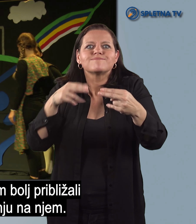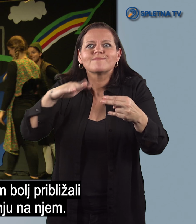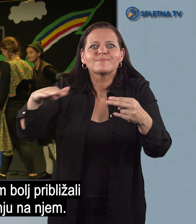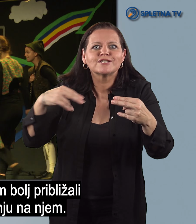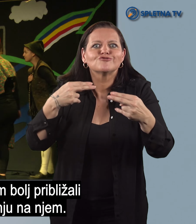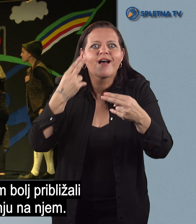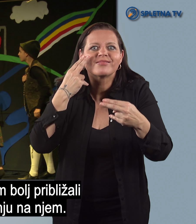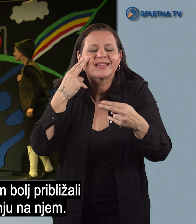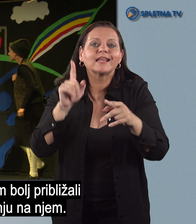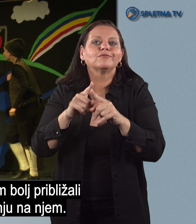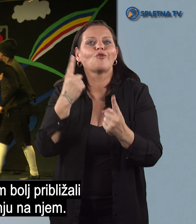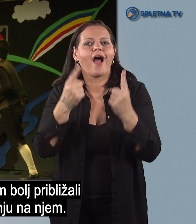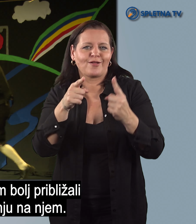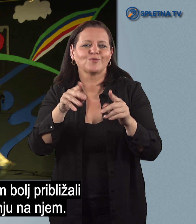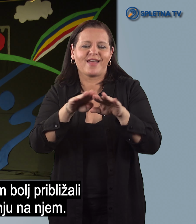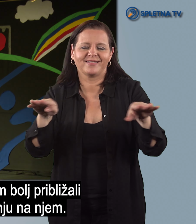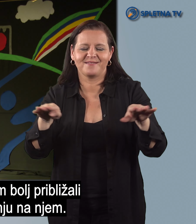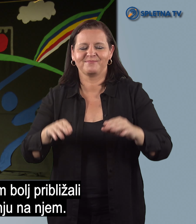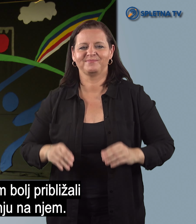in dogajanju na njem.